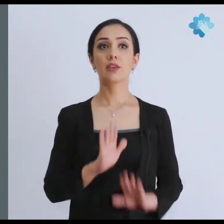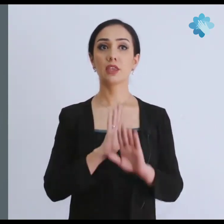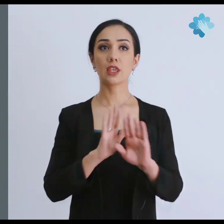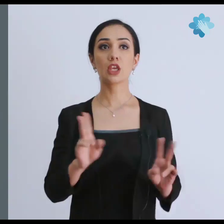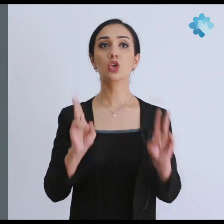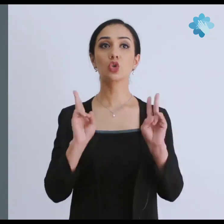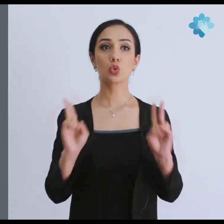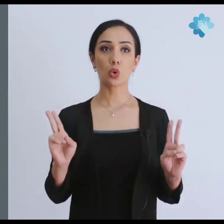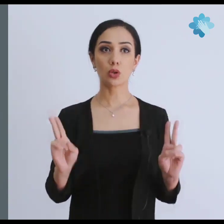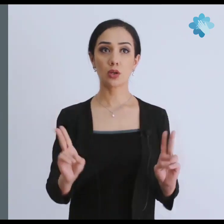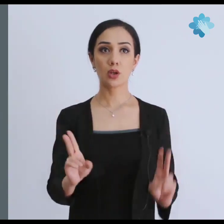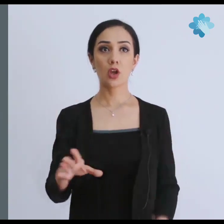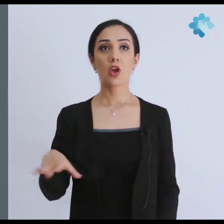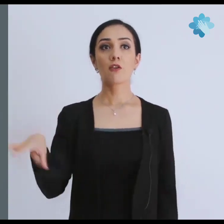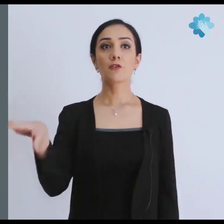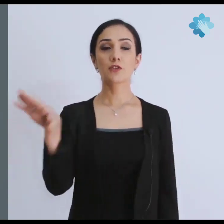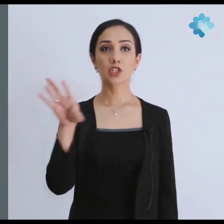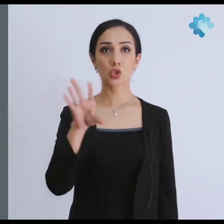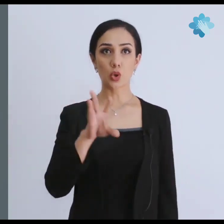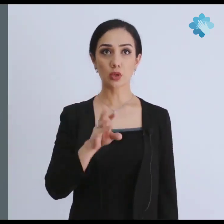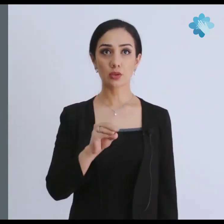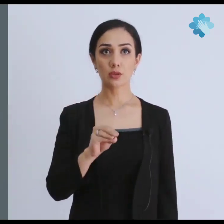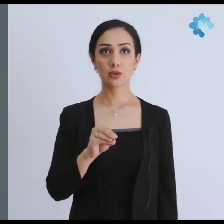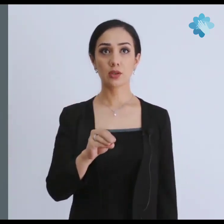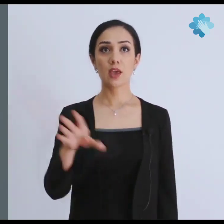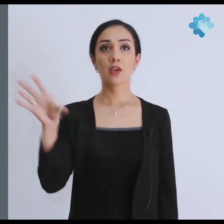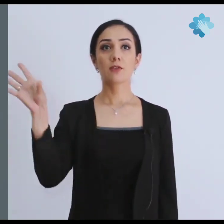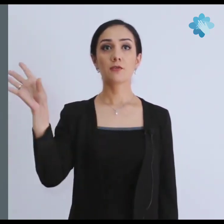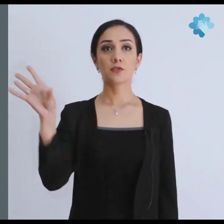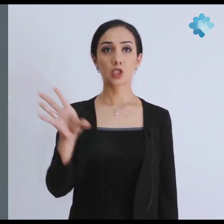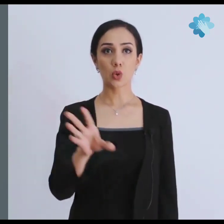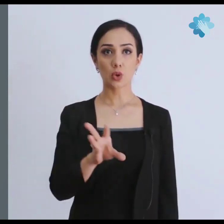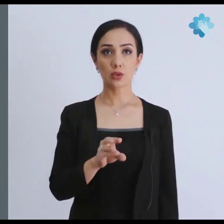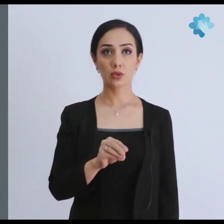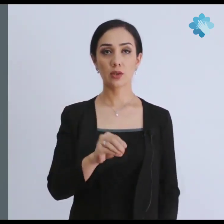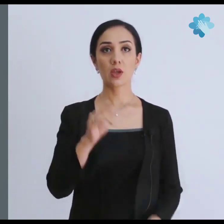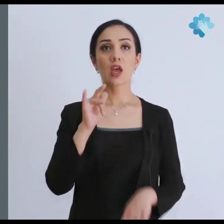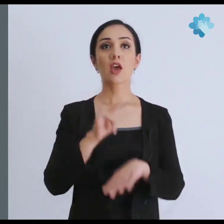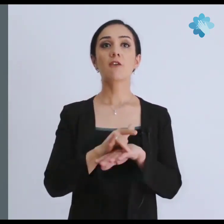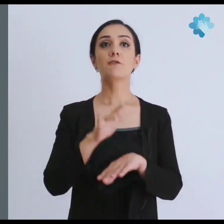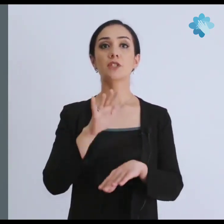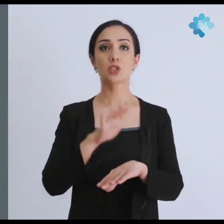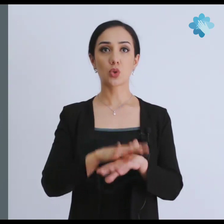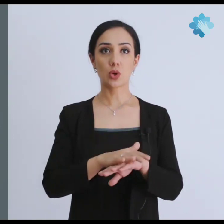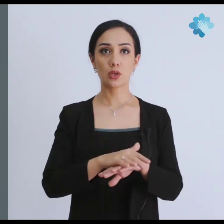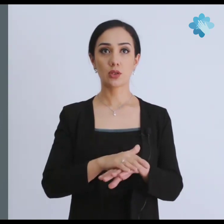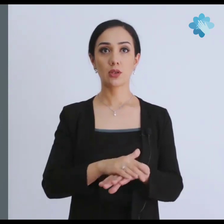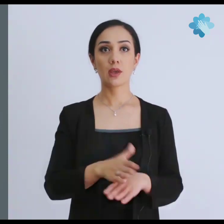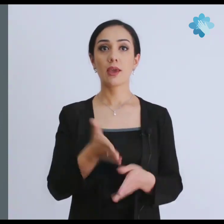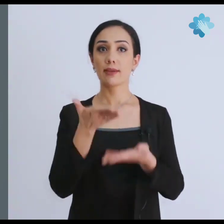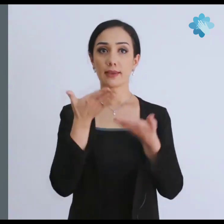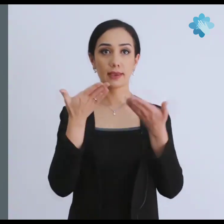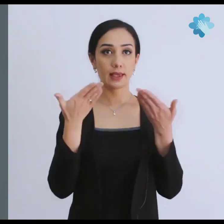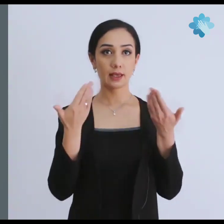никто все все нет